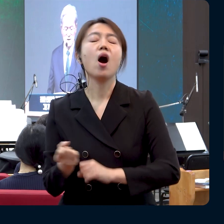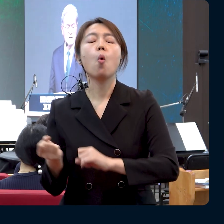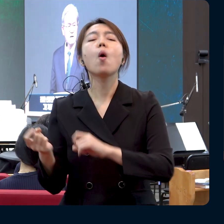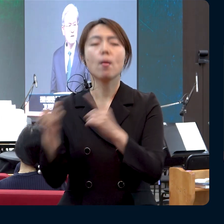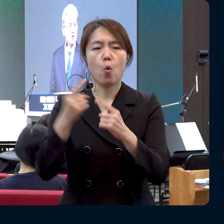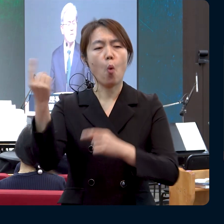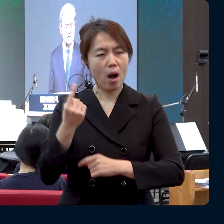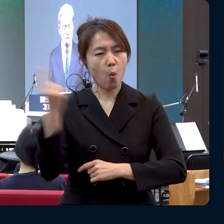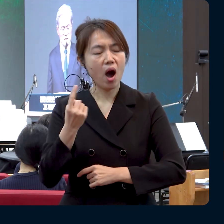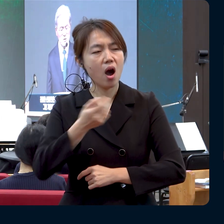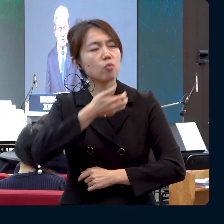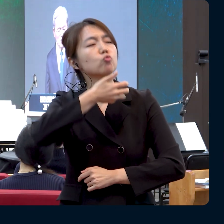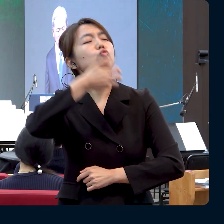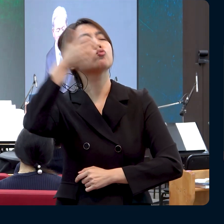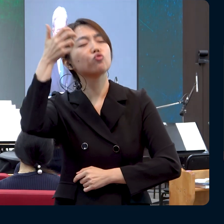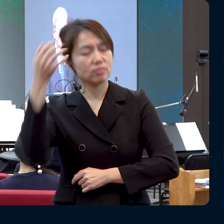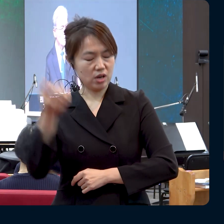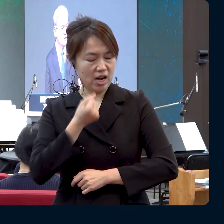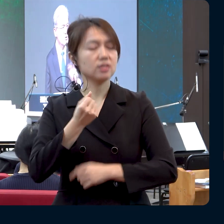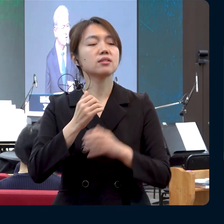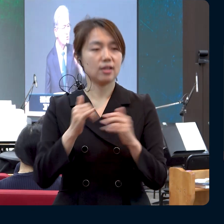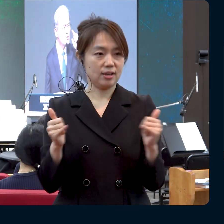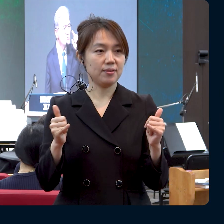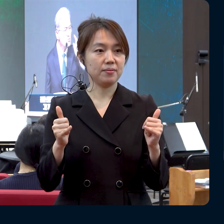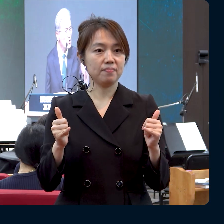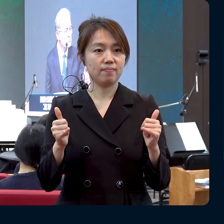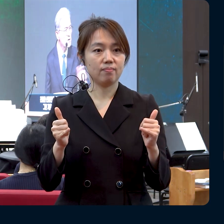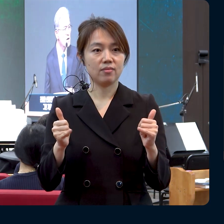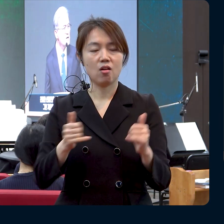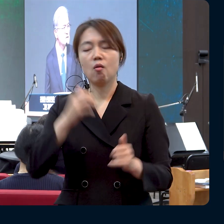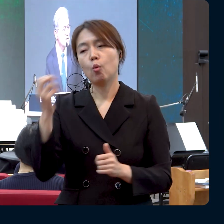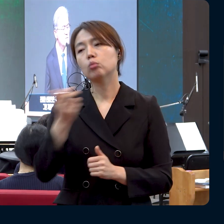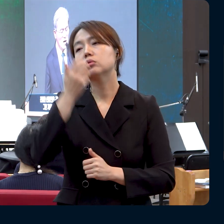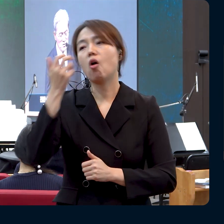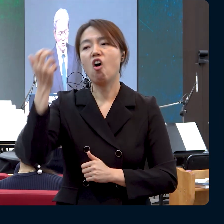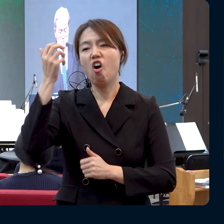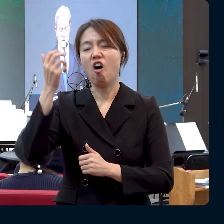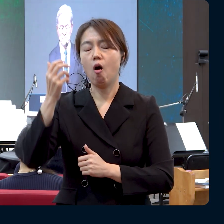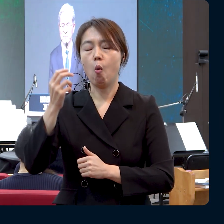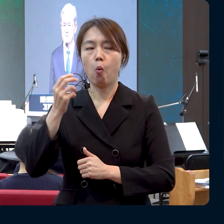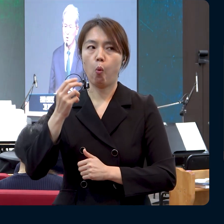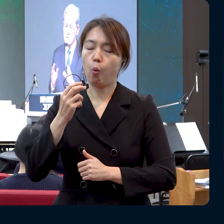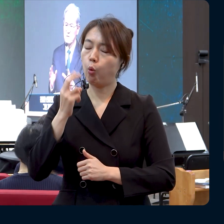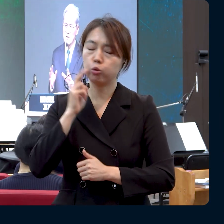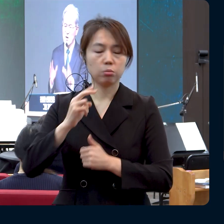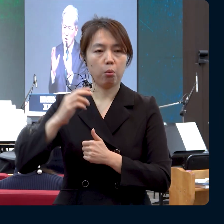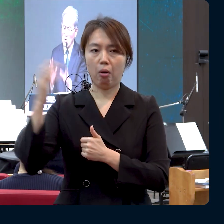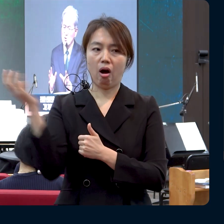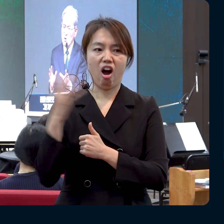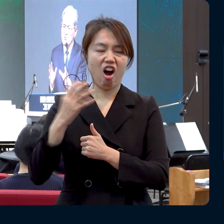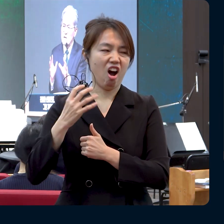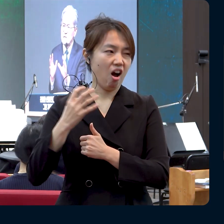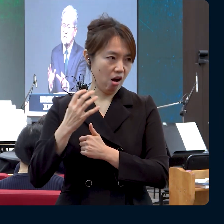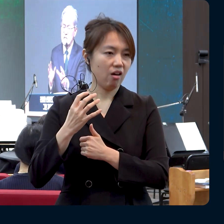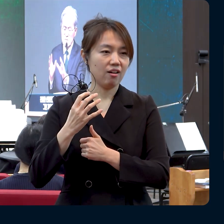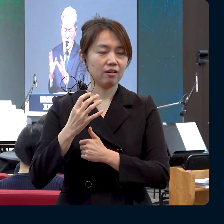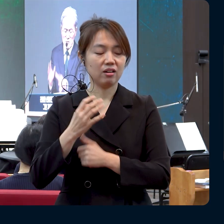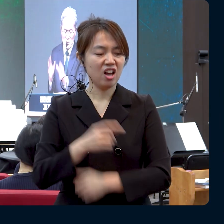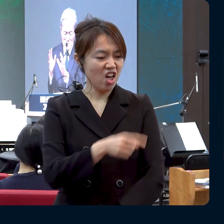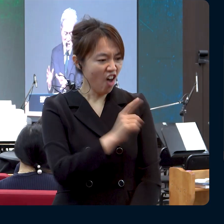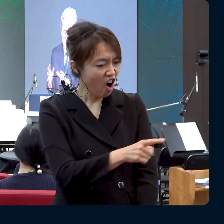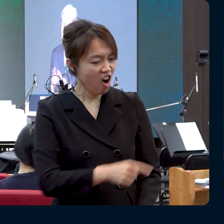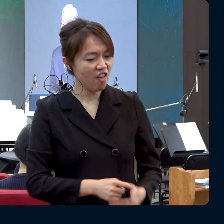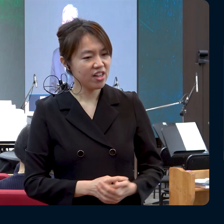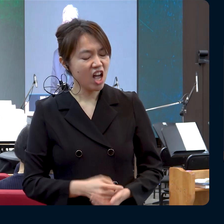사람들이다, 이렇게 말씀하시면서 성령께서 저를 아주 무섭게 책망하셨습니다. 너는 걱정과 근심을